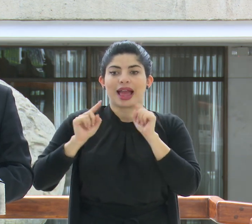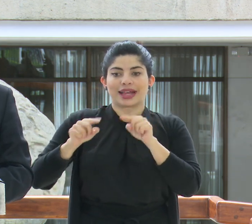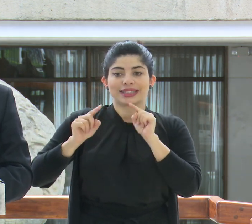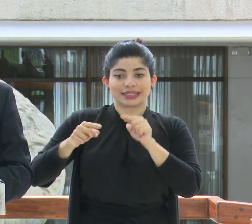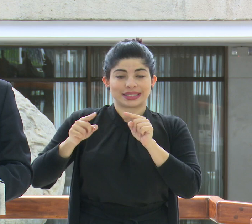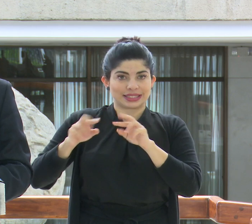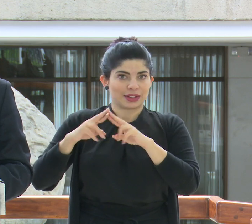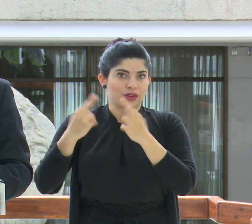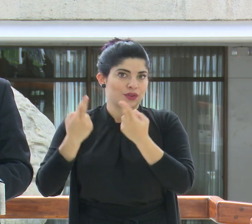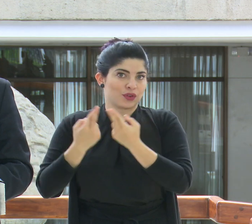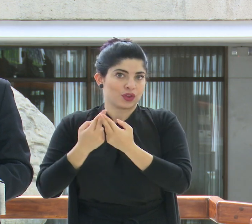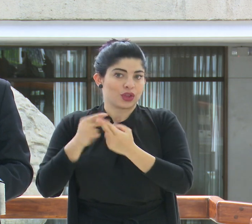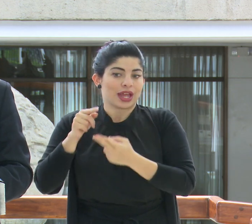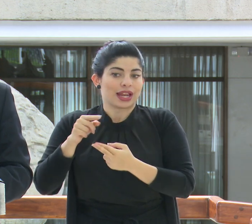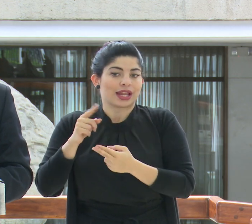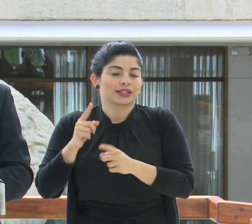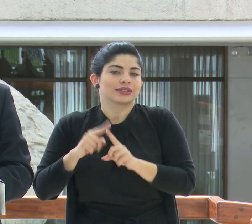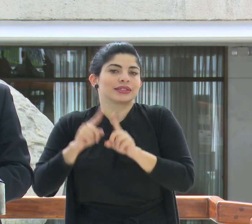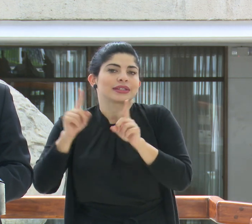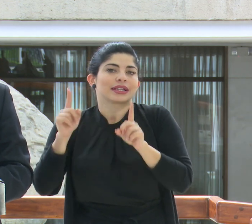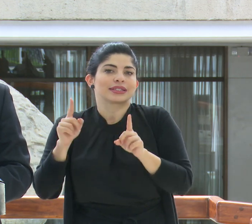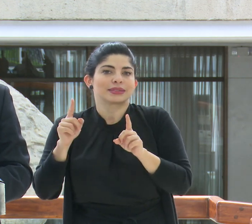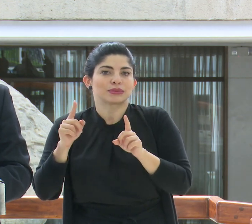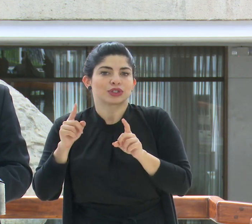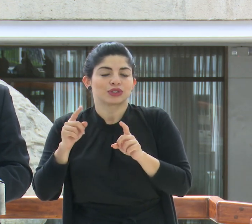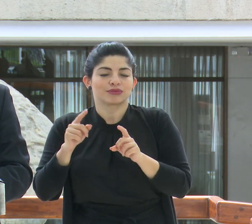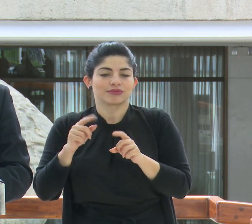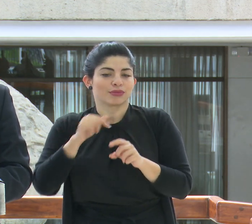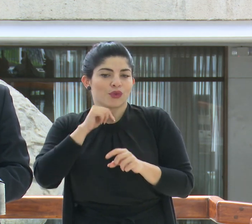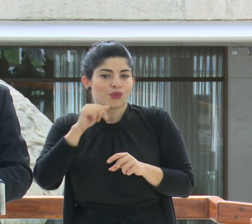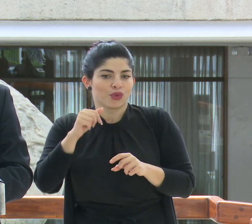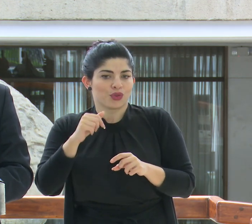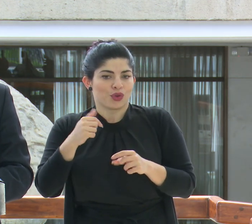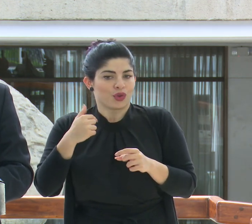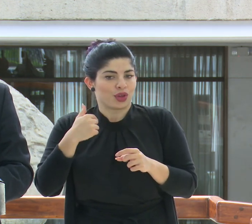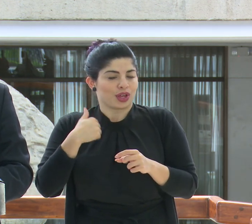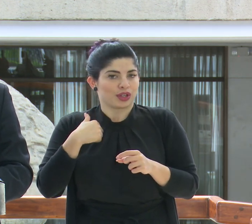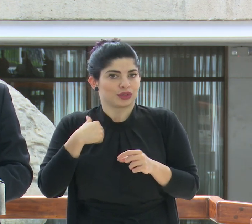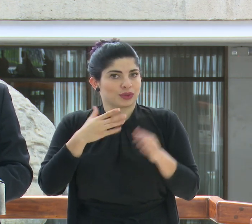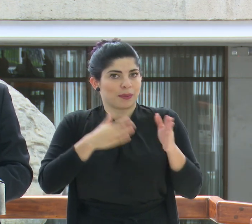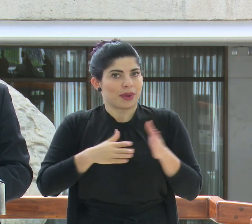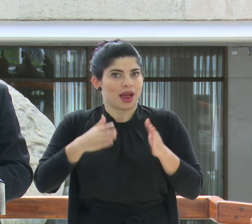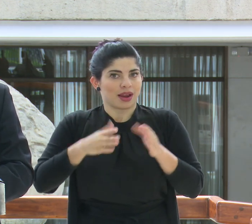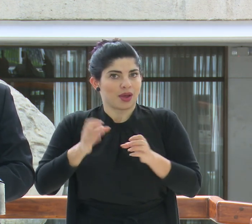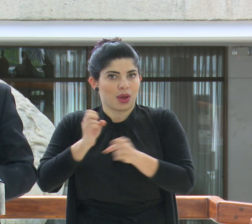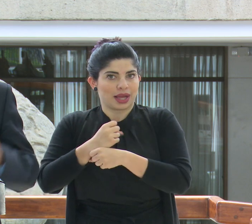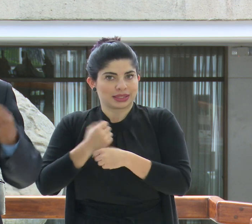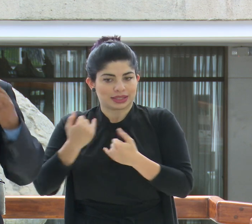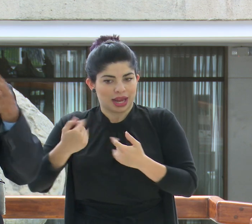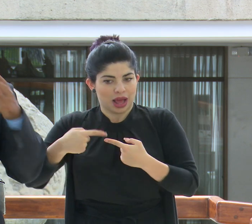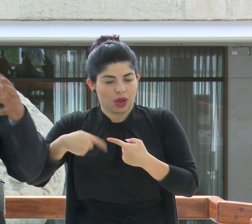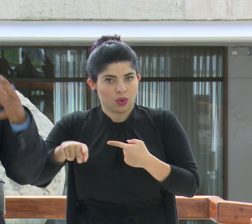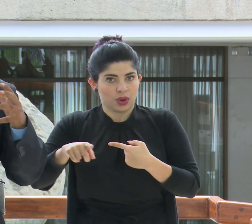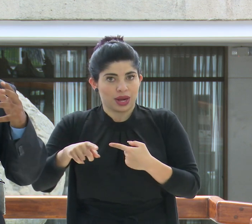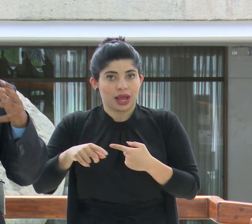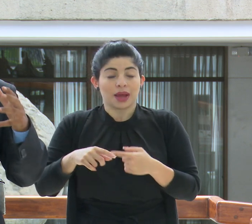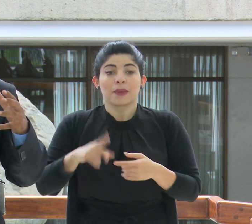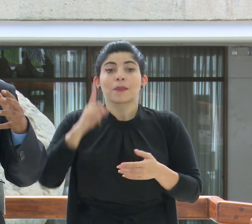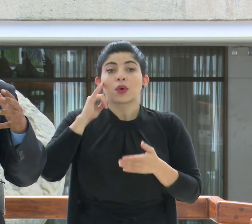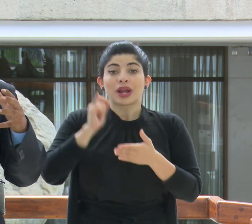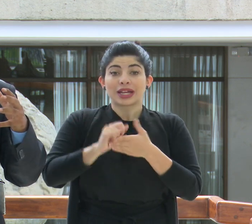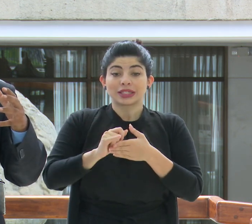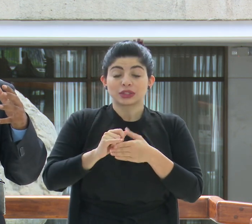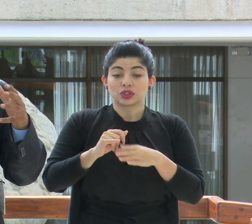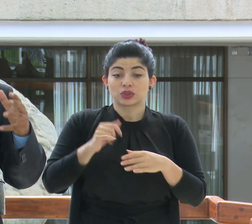a las sesiones será un caso excepcional, no es algo que tengo previsto estar haciendo en estos días. Mantener